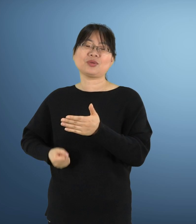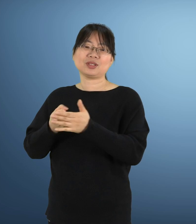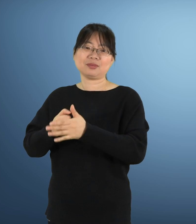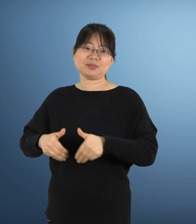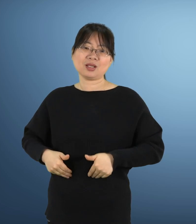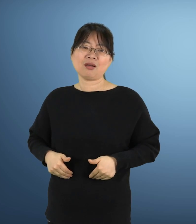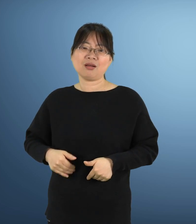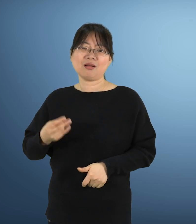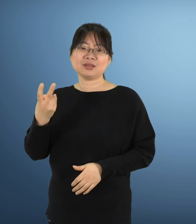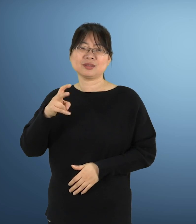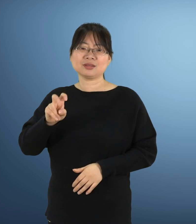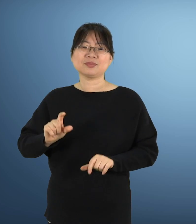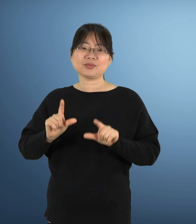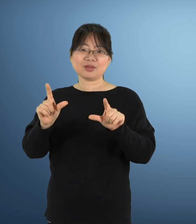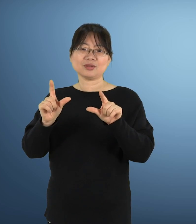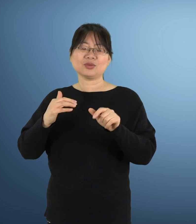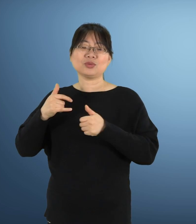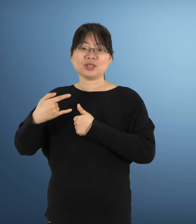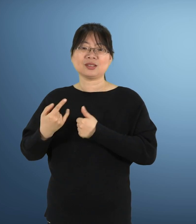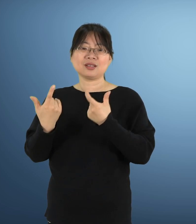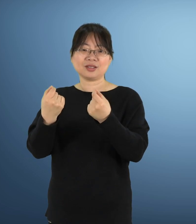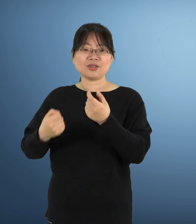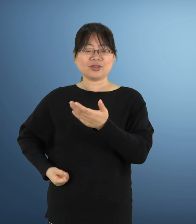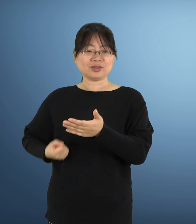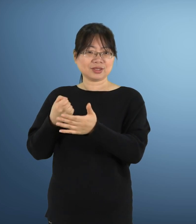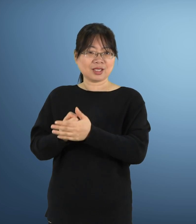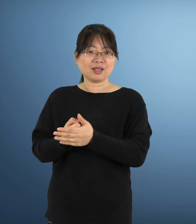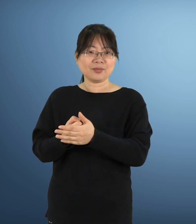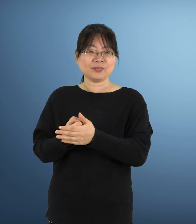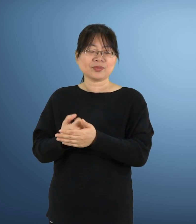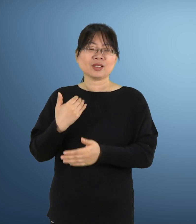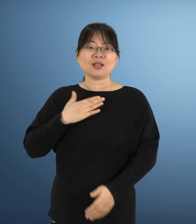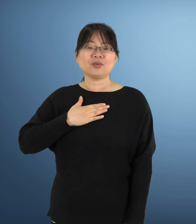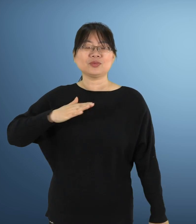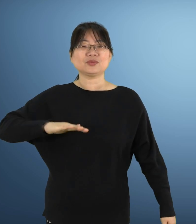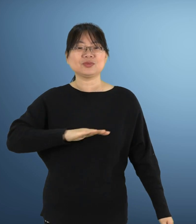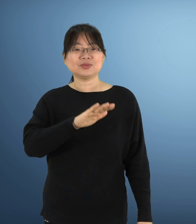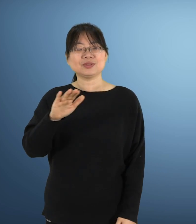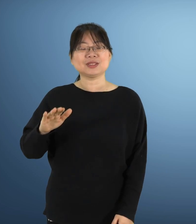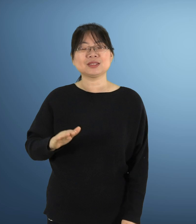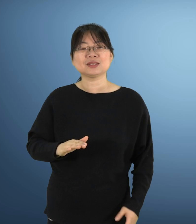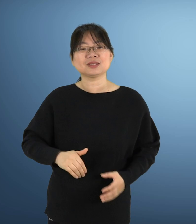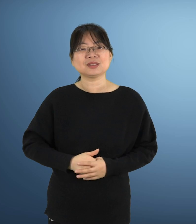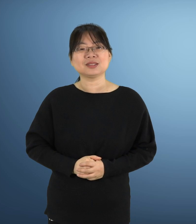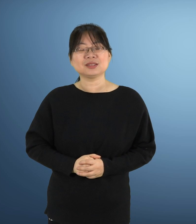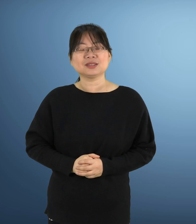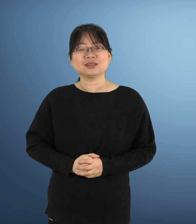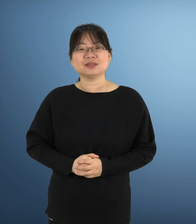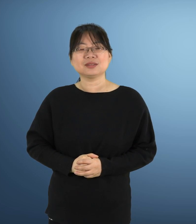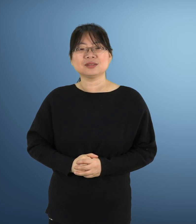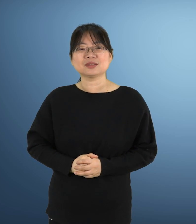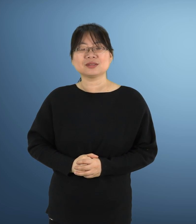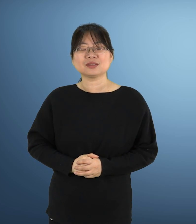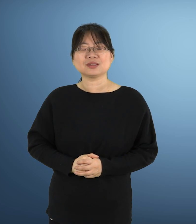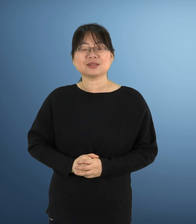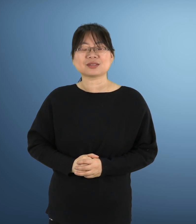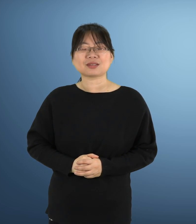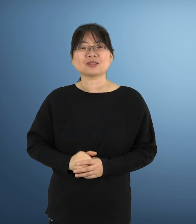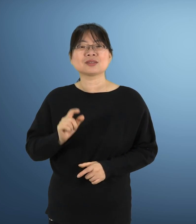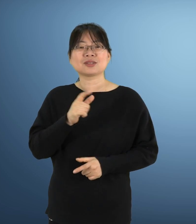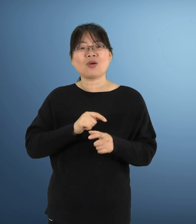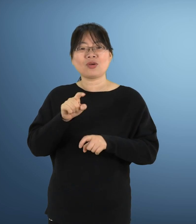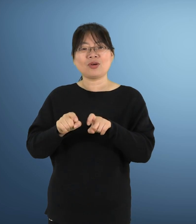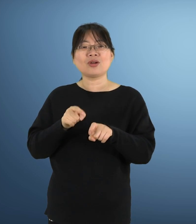2020년은 우리에게 그런 결단과 다시 한번 우리의 이 아직 남아있는 순례길에